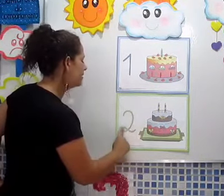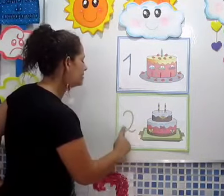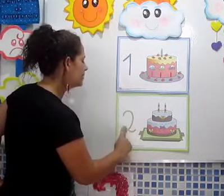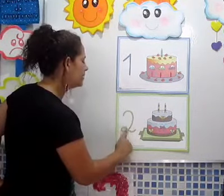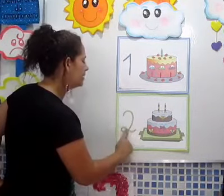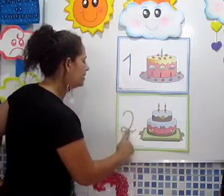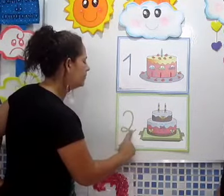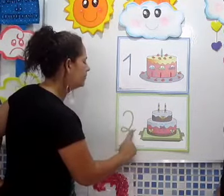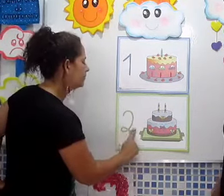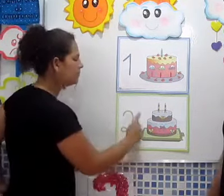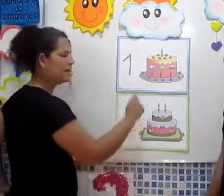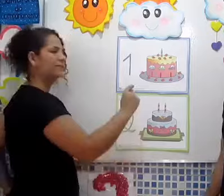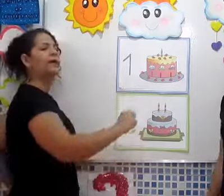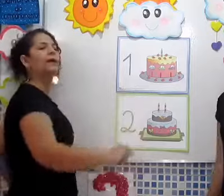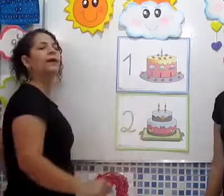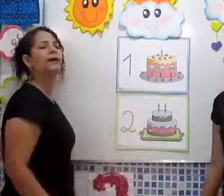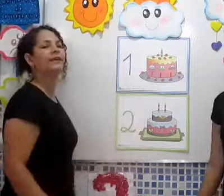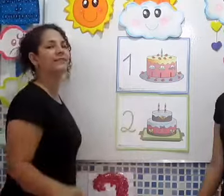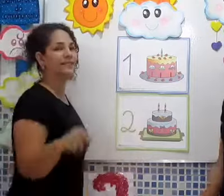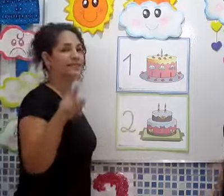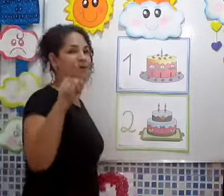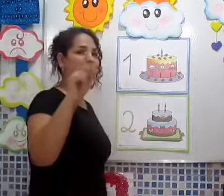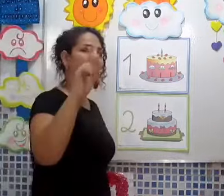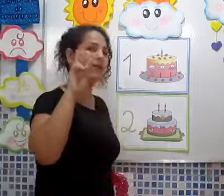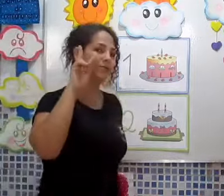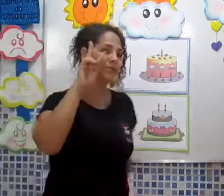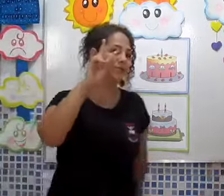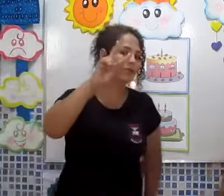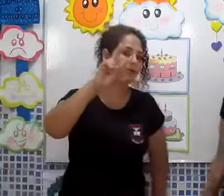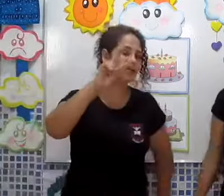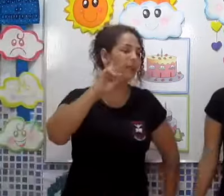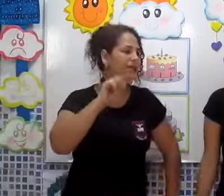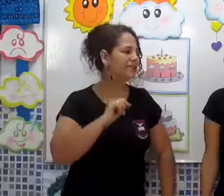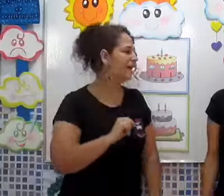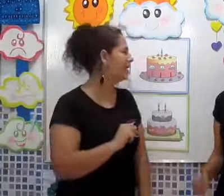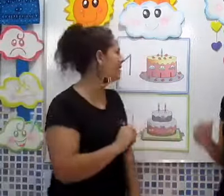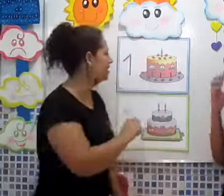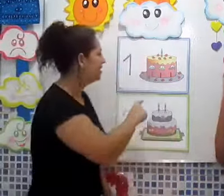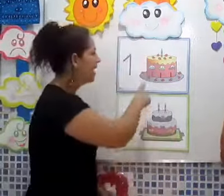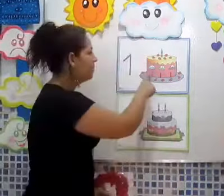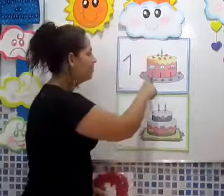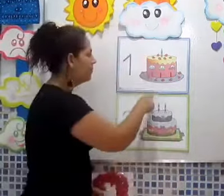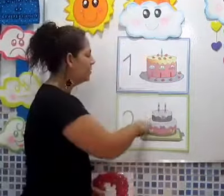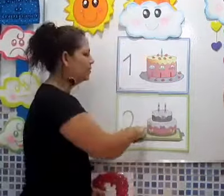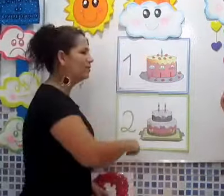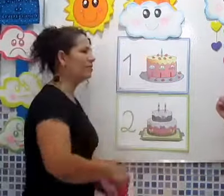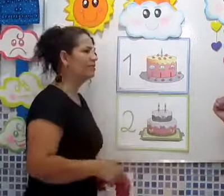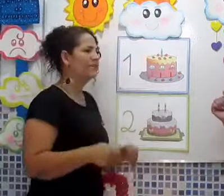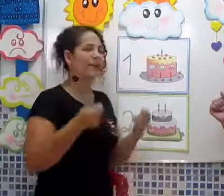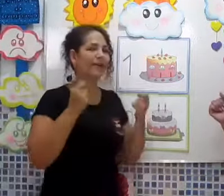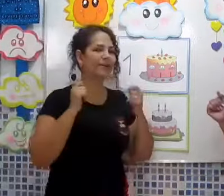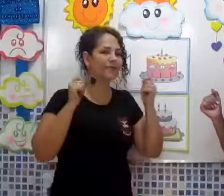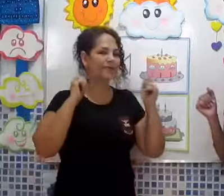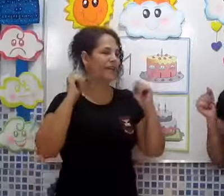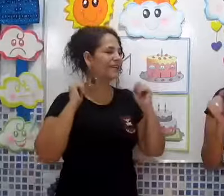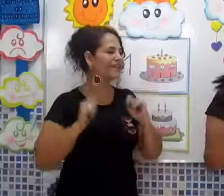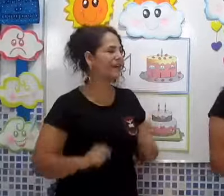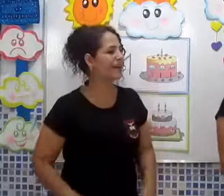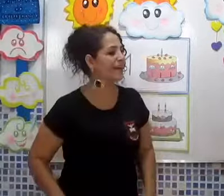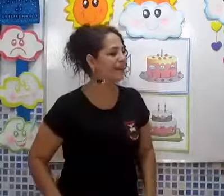a bolinha e foi pra trás. Esse é o número 2. Tia Rayane, o bolo combina com festa. E